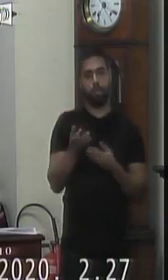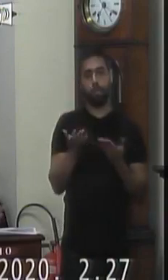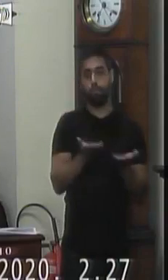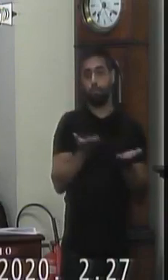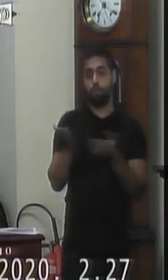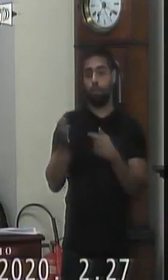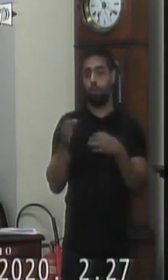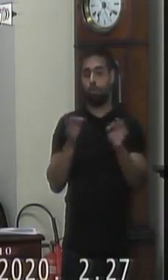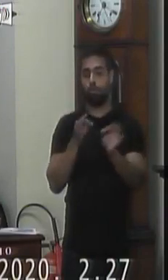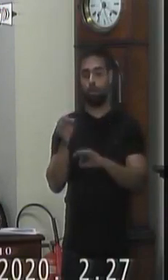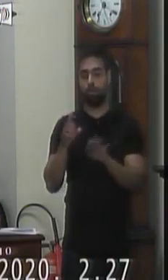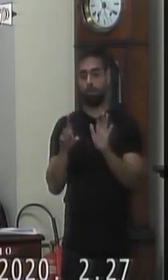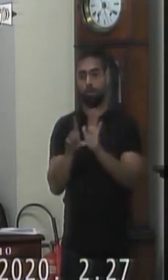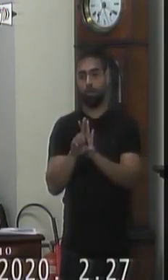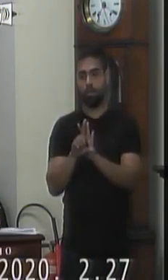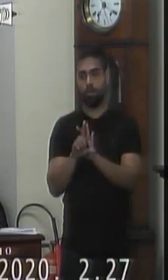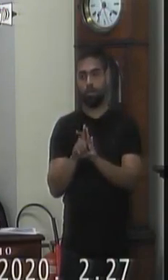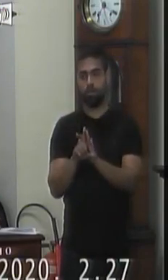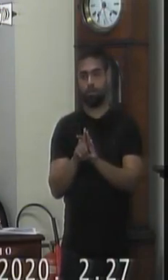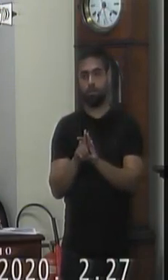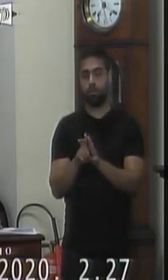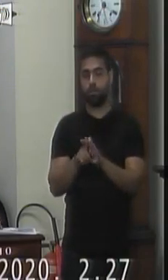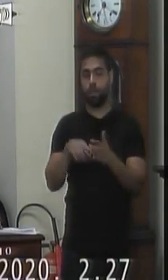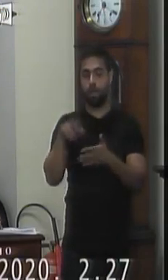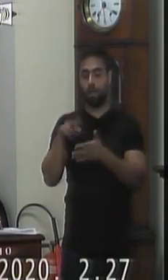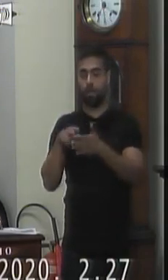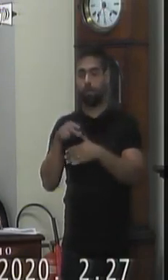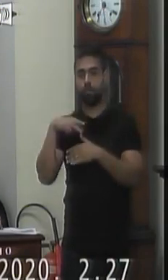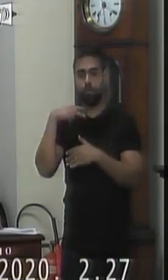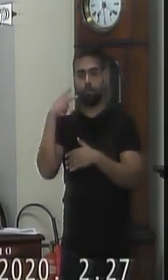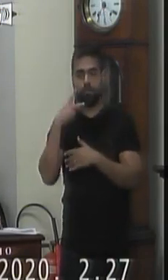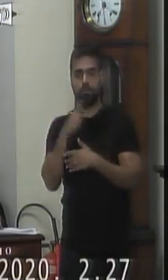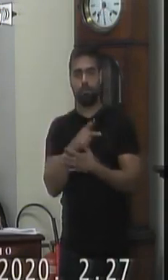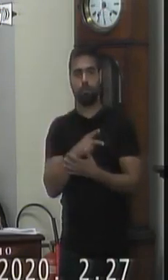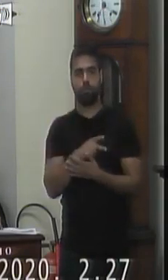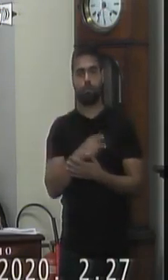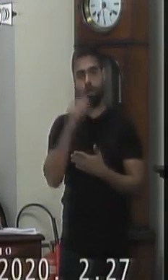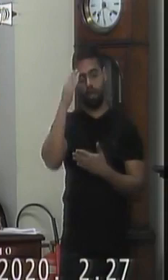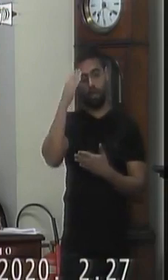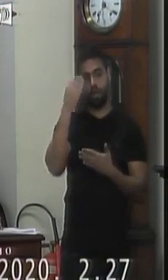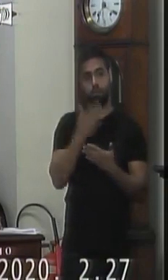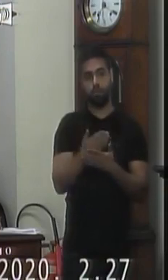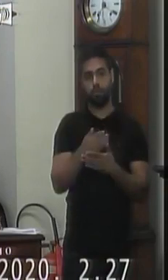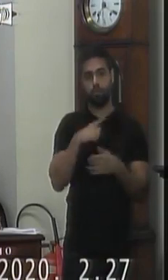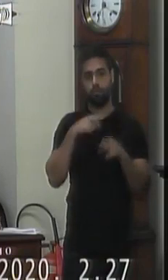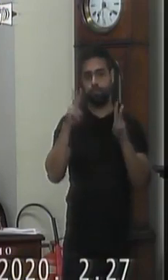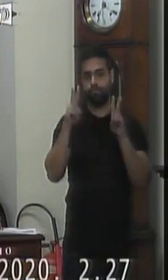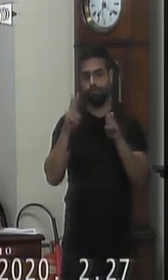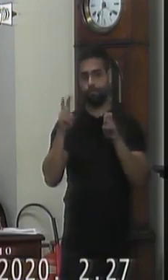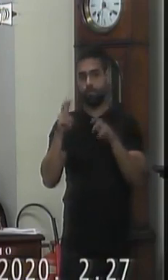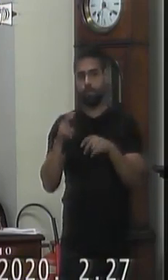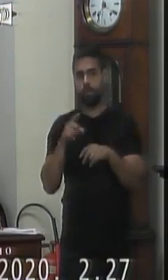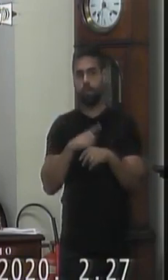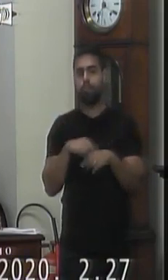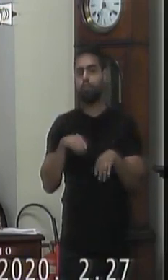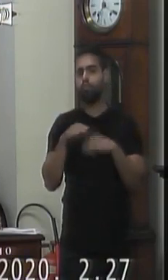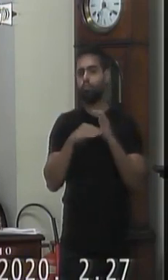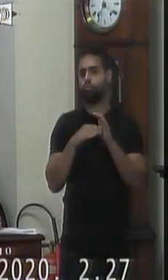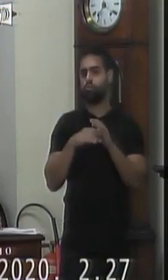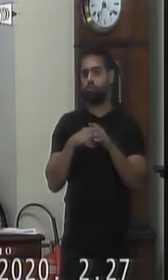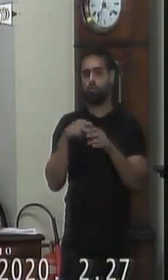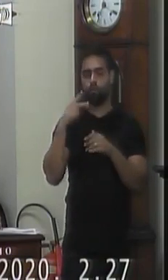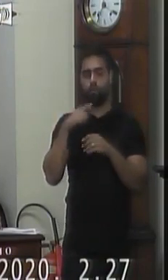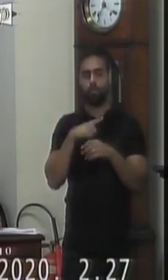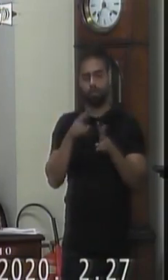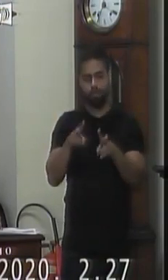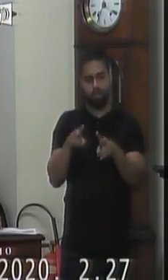de lei anexo à consideração do plenário essa Igreja Casa, confiante que o assunto merecerá de Vossa Excelência e dos dignos vereadores a habitual